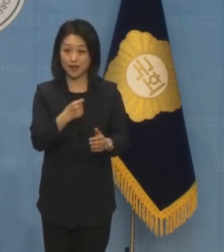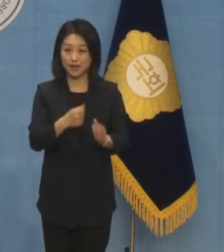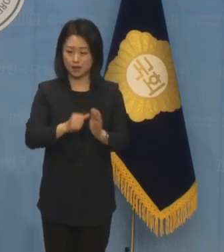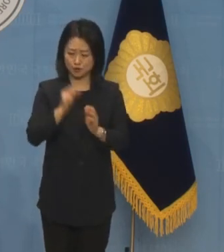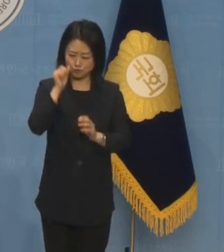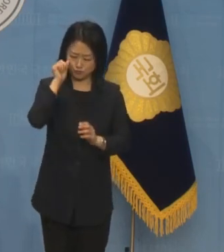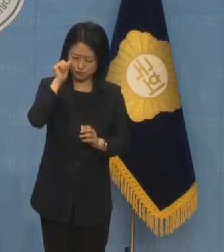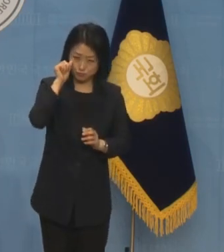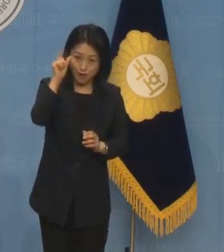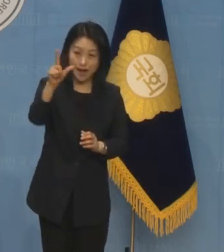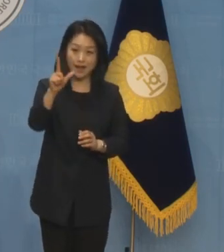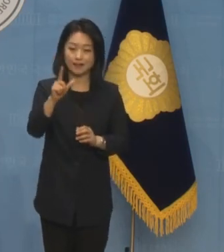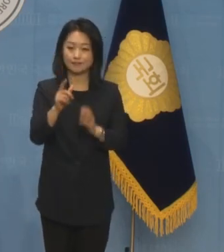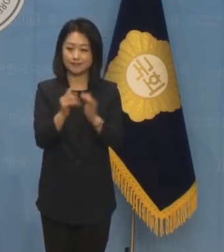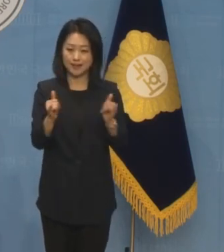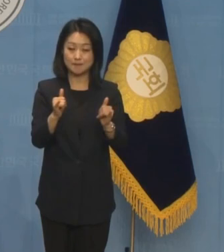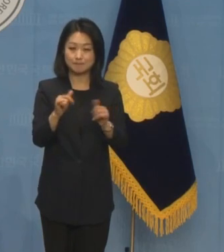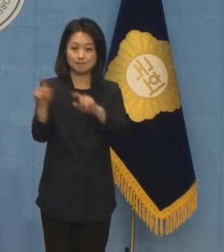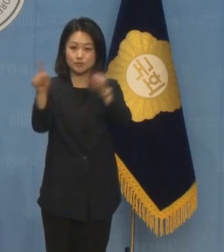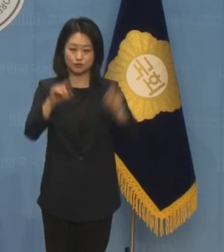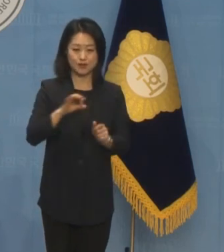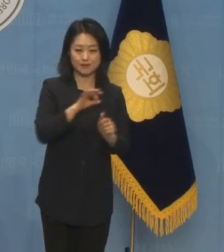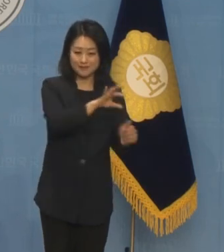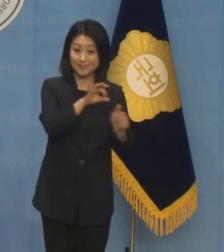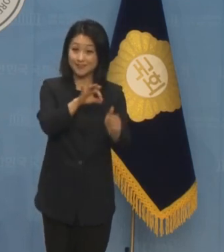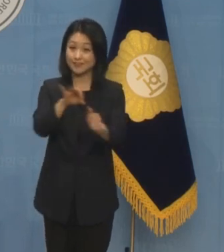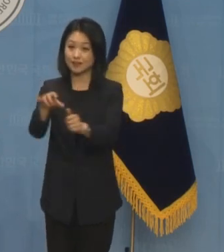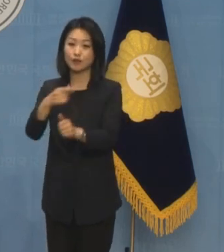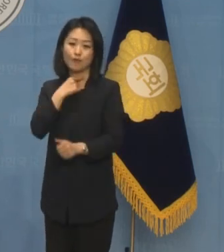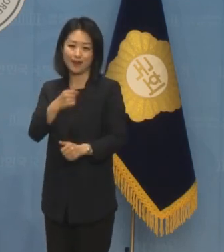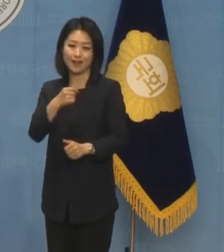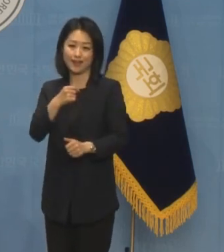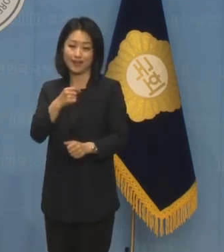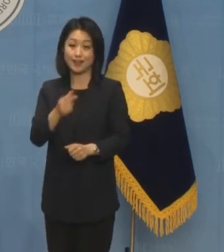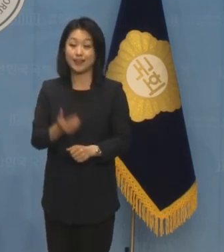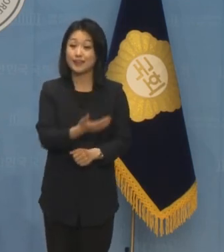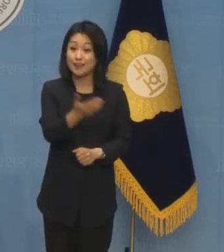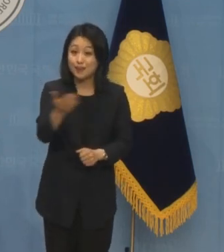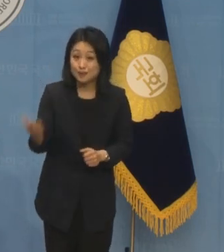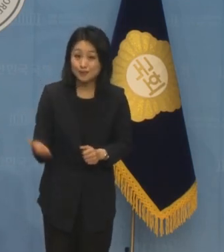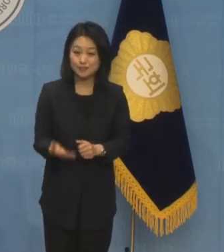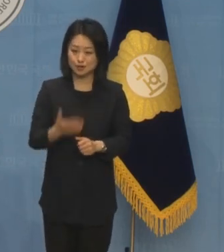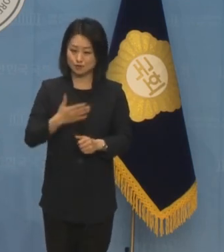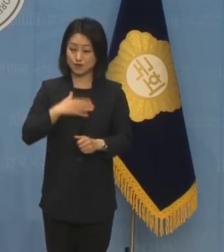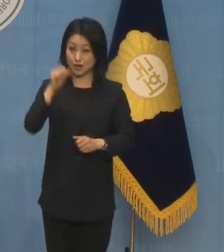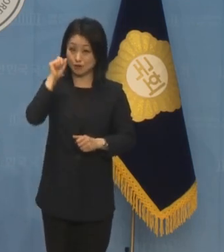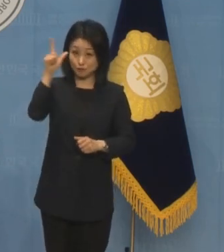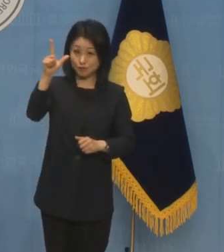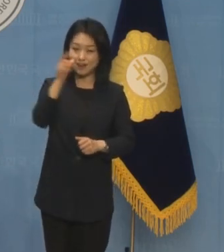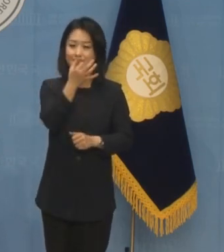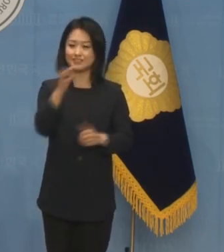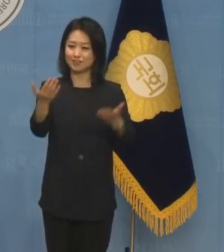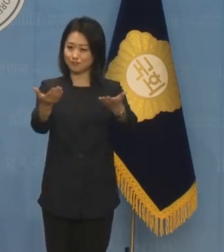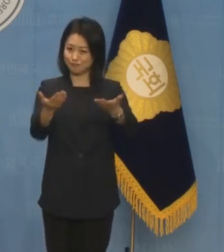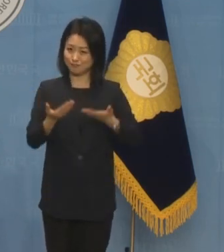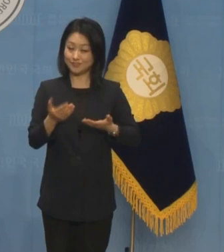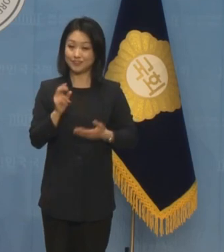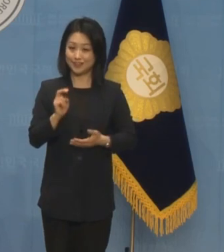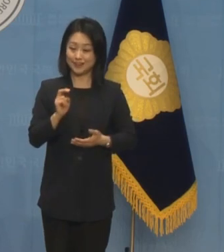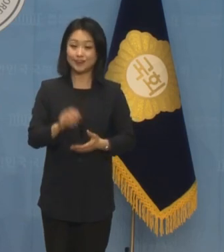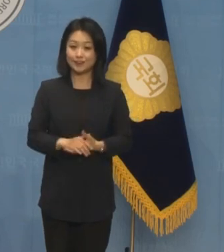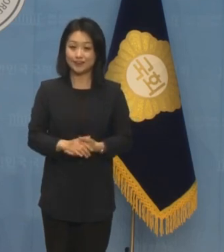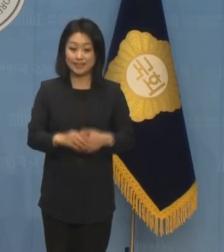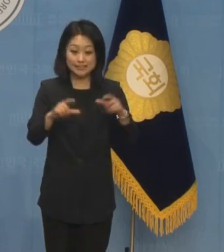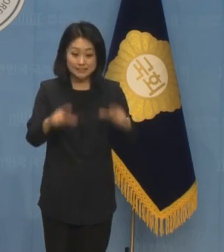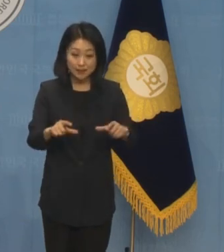훌륭한 후보들을 전국에 낼 수만 있다면 국민들께서는 우리의 검증된 유능함을 인정하실 겁니다. 어느